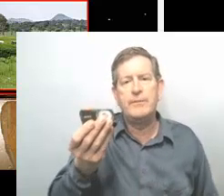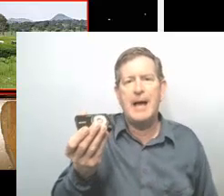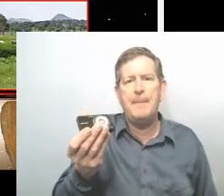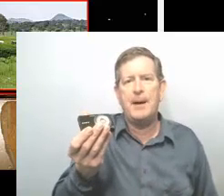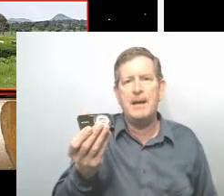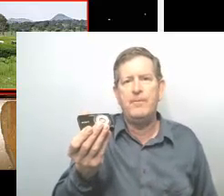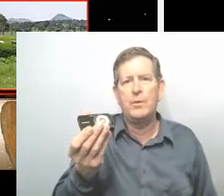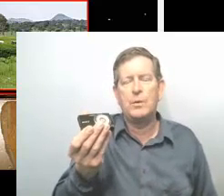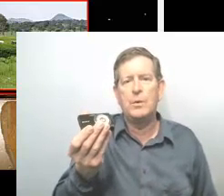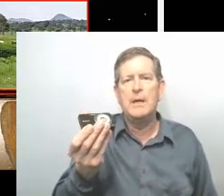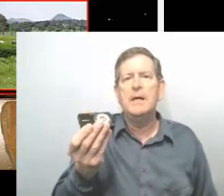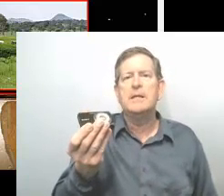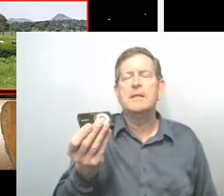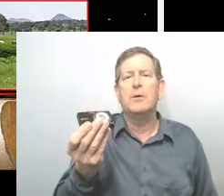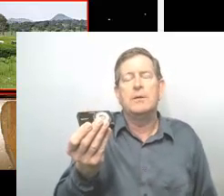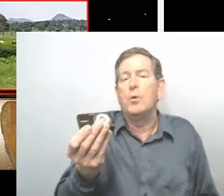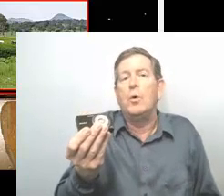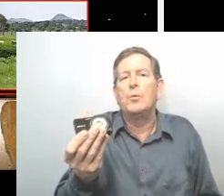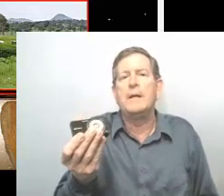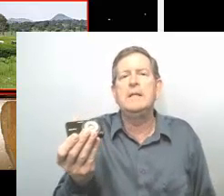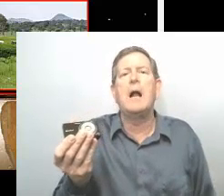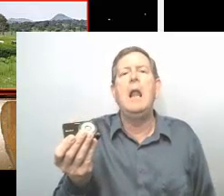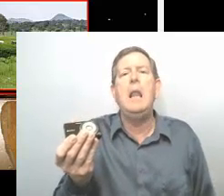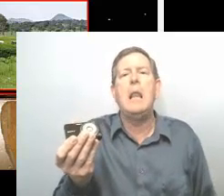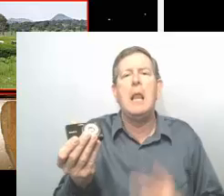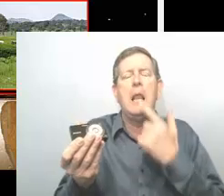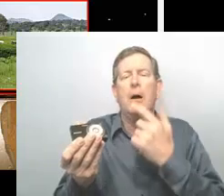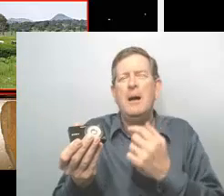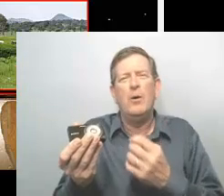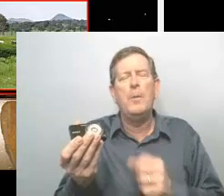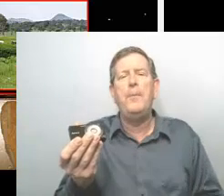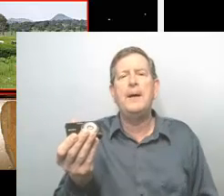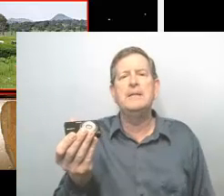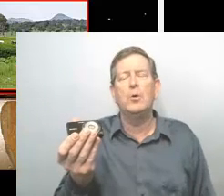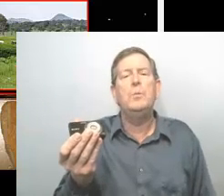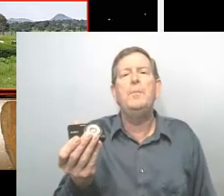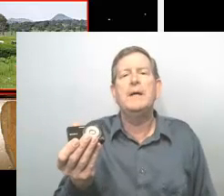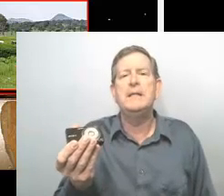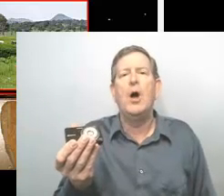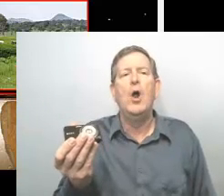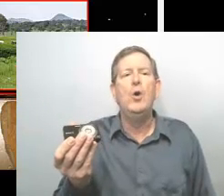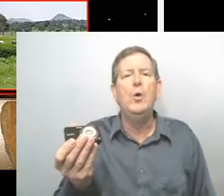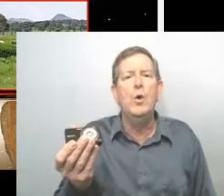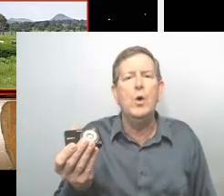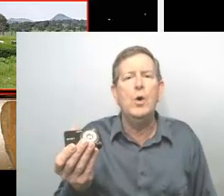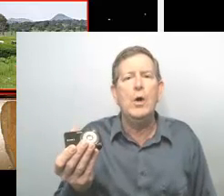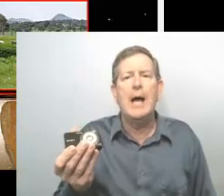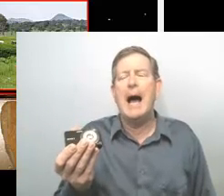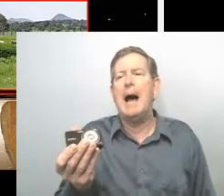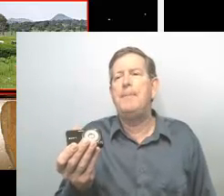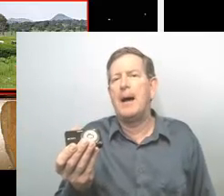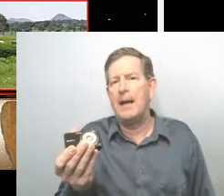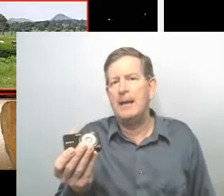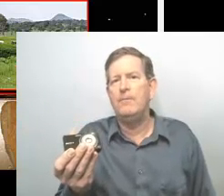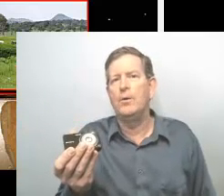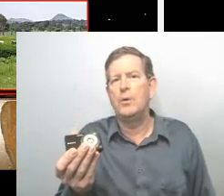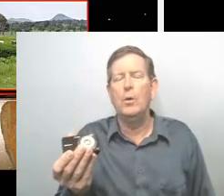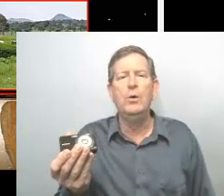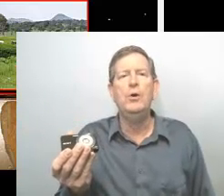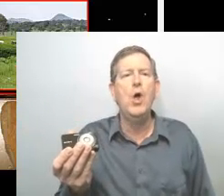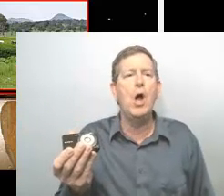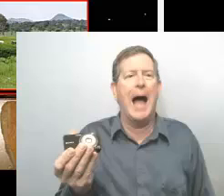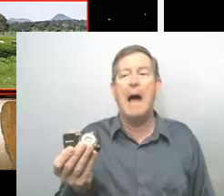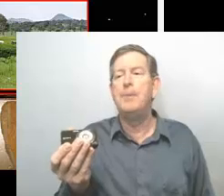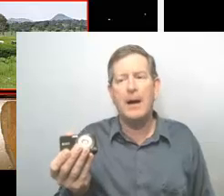Voilà, vous avez appareil photo. Donc, on doit dire on ne peut pas dire le appareil